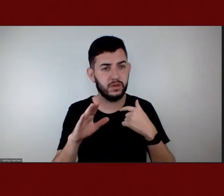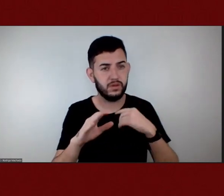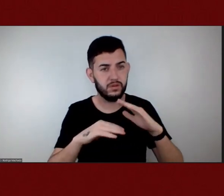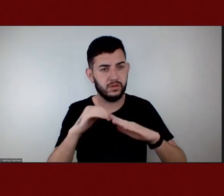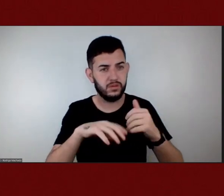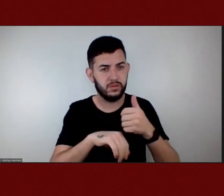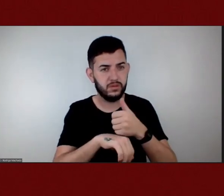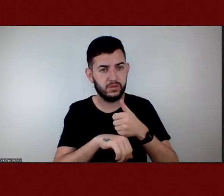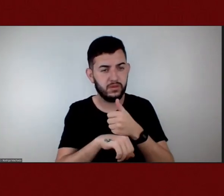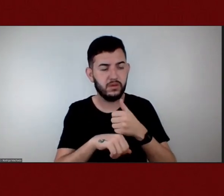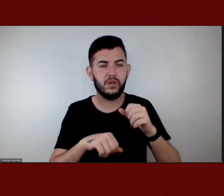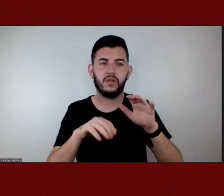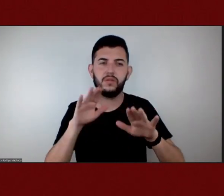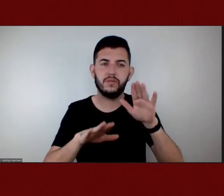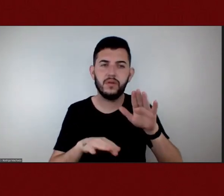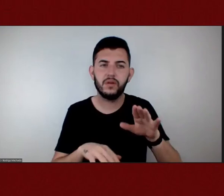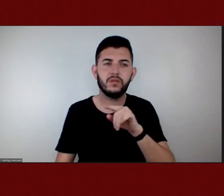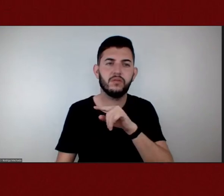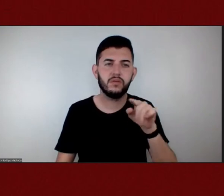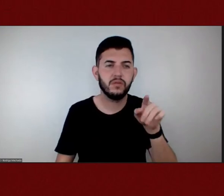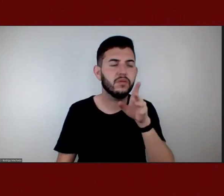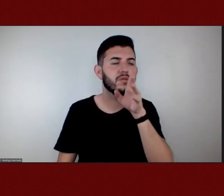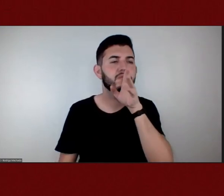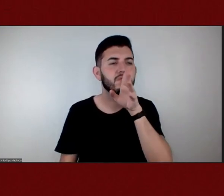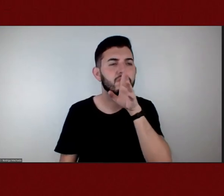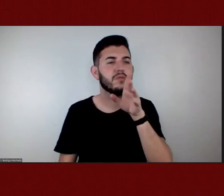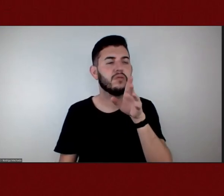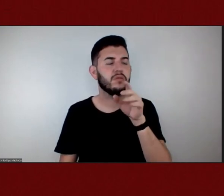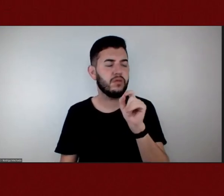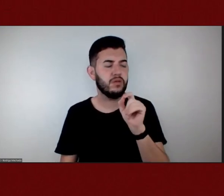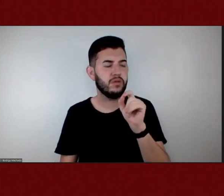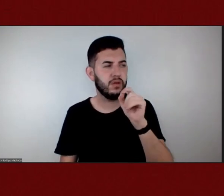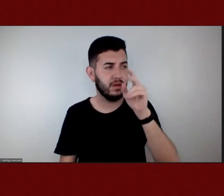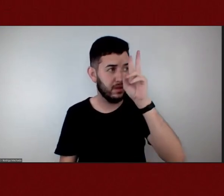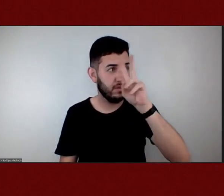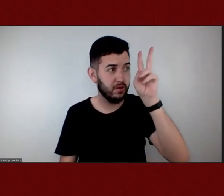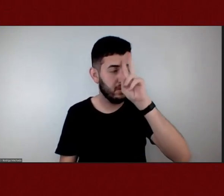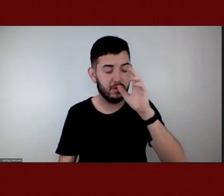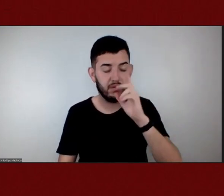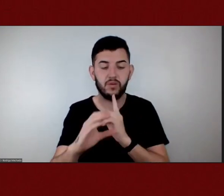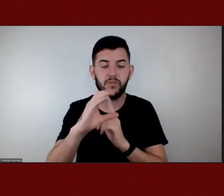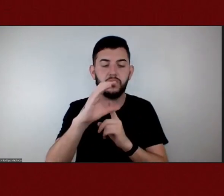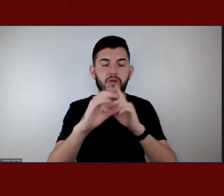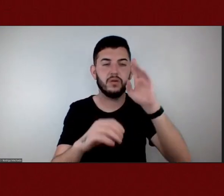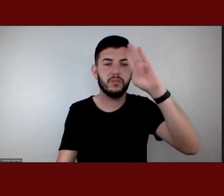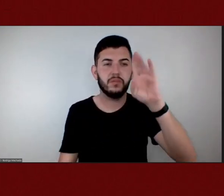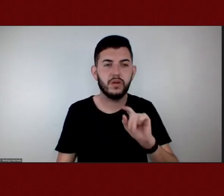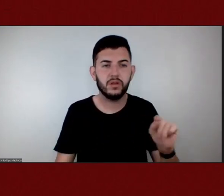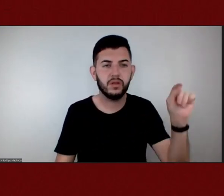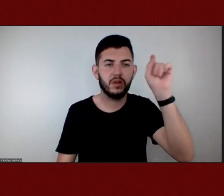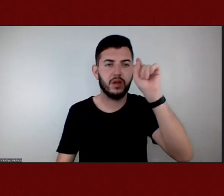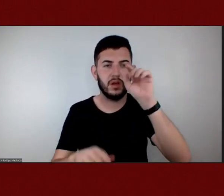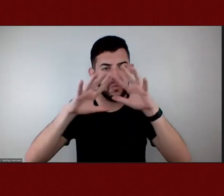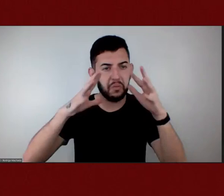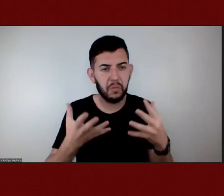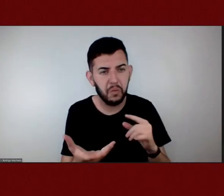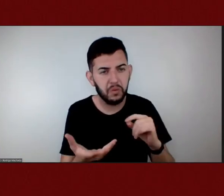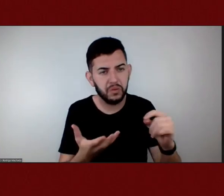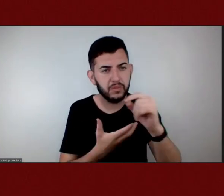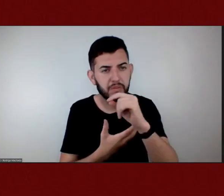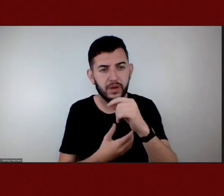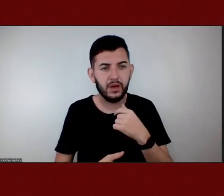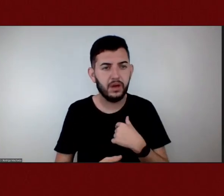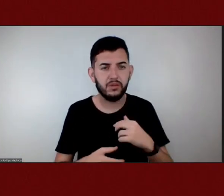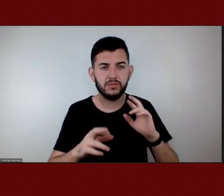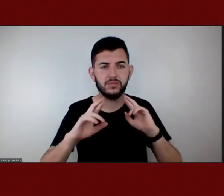mim, que conhecem e estudaram a história tanto do comunismo brasileiro quanto de outros lugares, mas eu queria propor